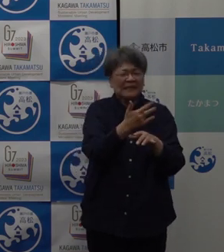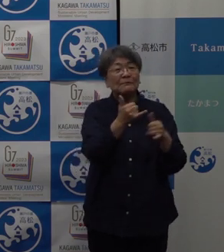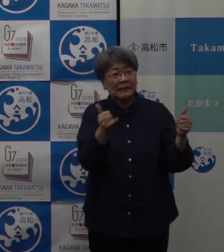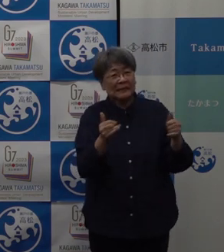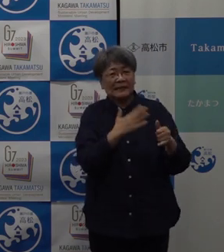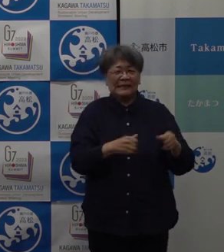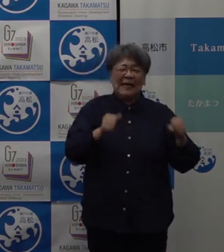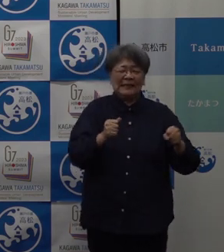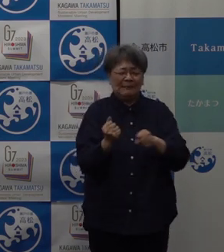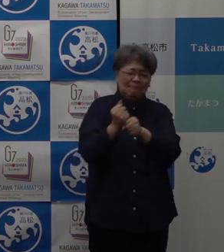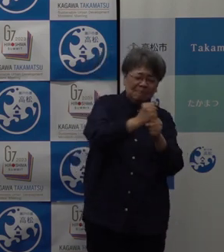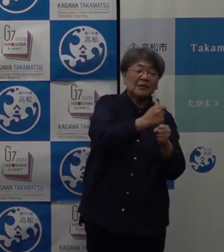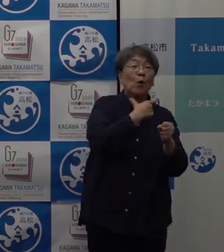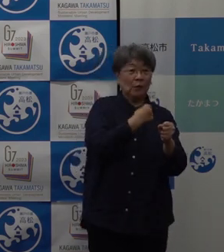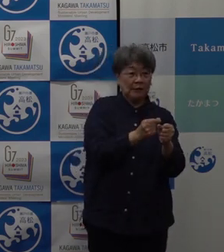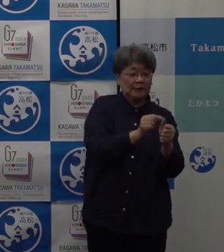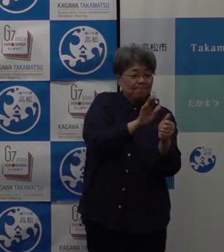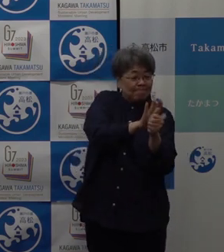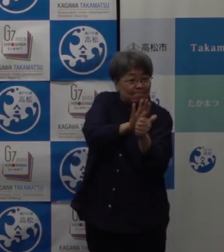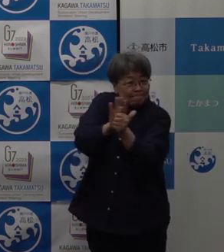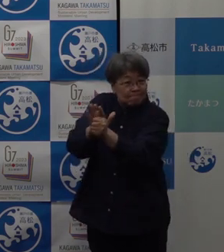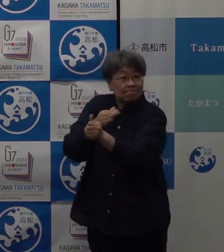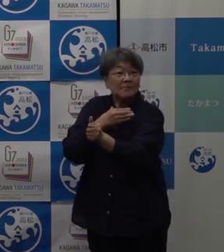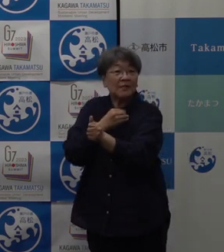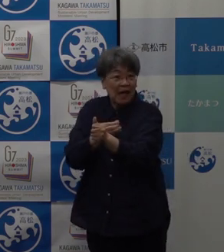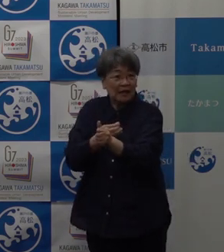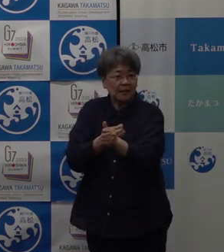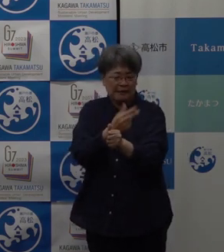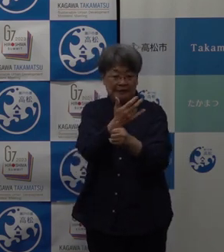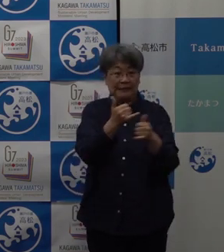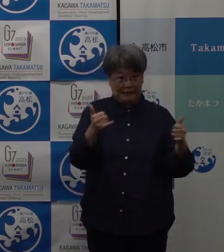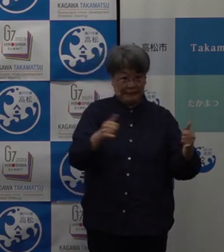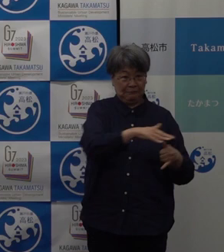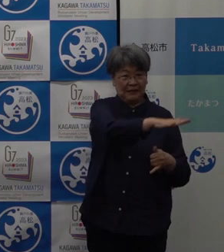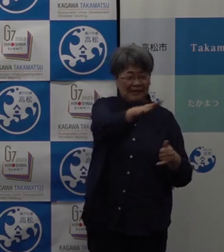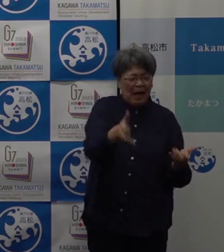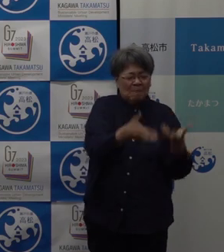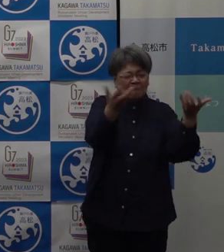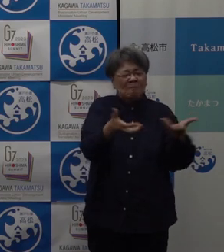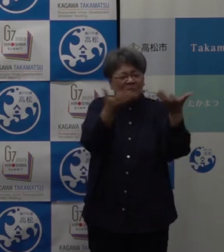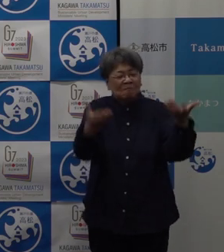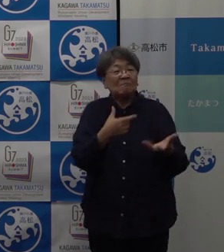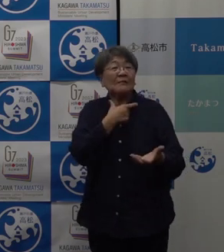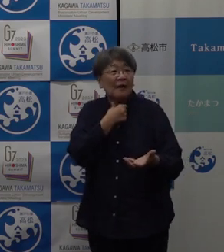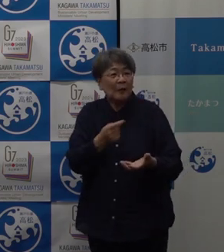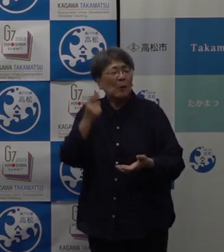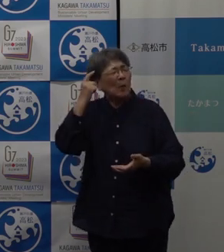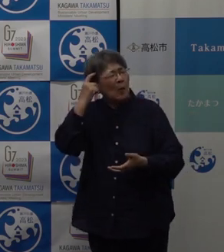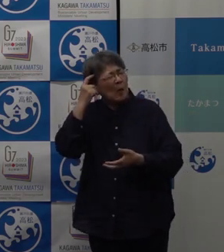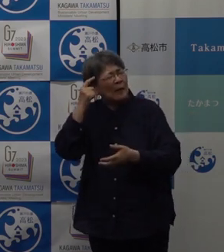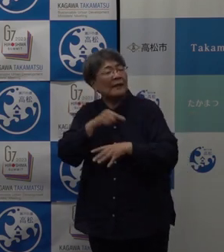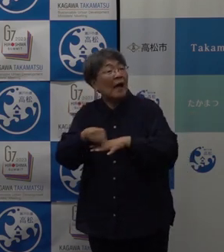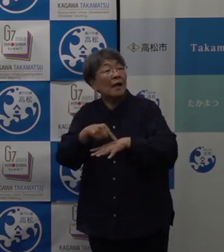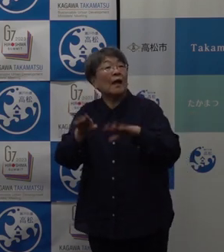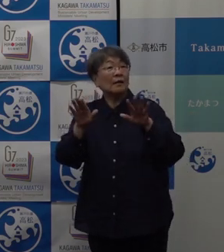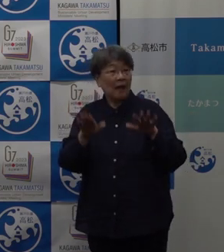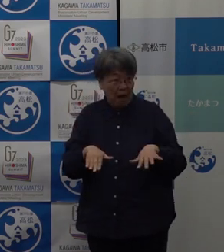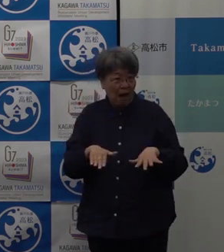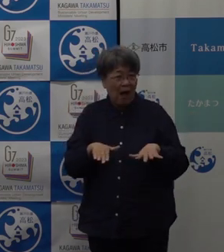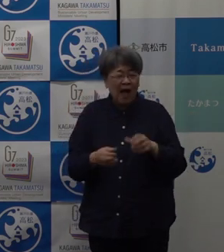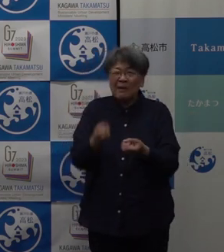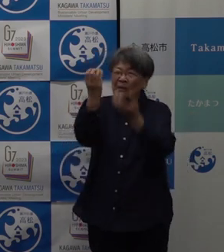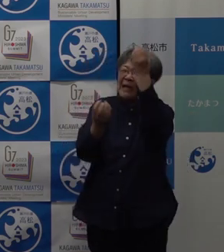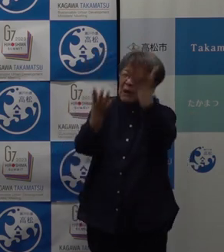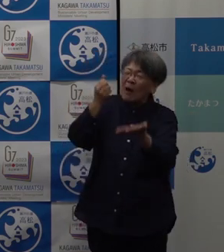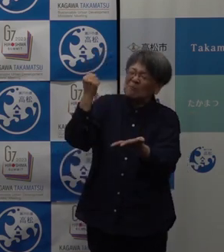していただき、高松ににぎわいと活気を取り戻す契機にしたいという思いで、花火大会はできませんでしたが、それ